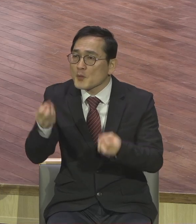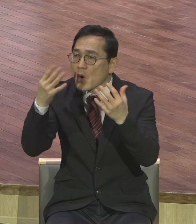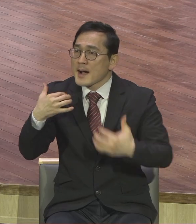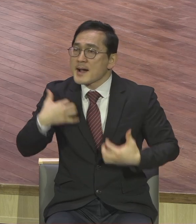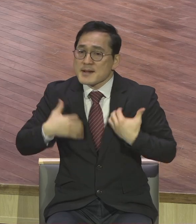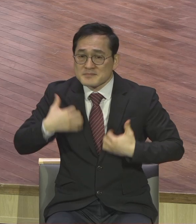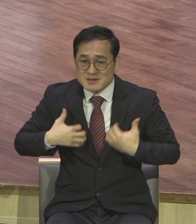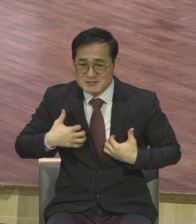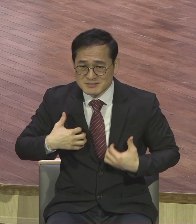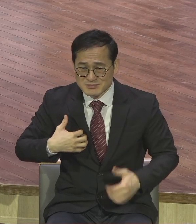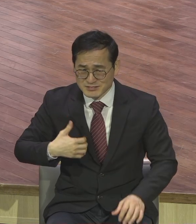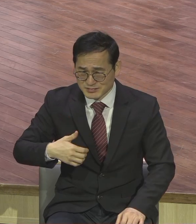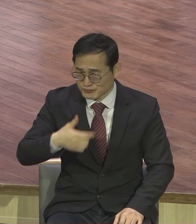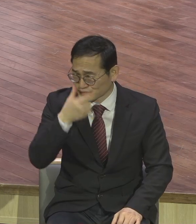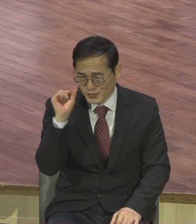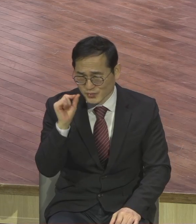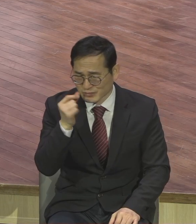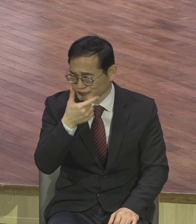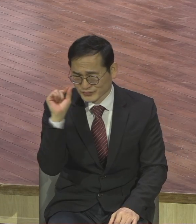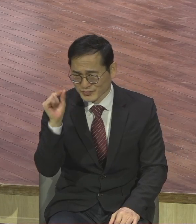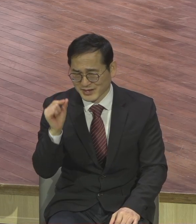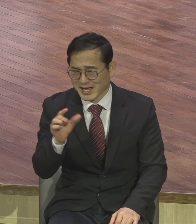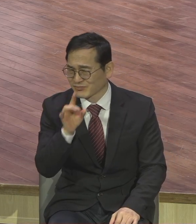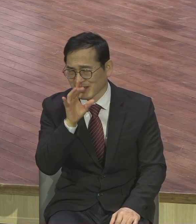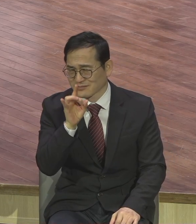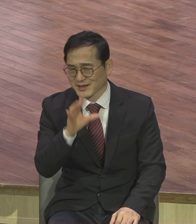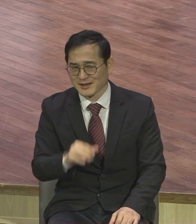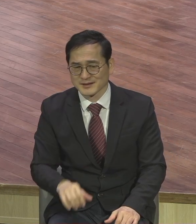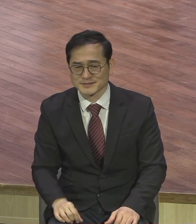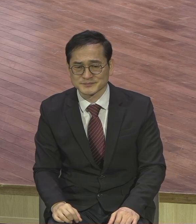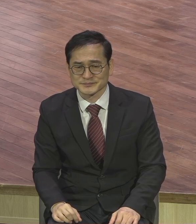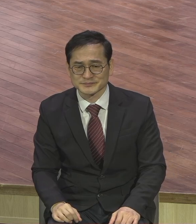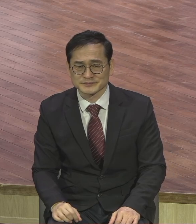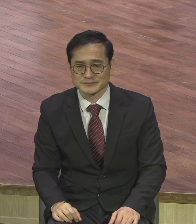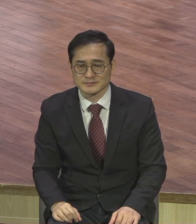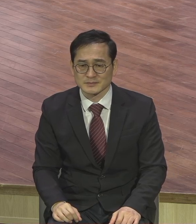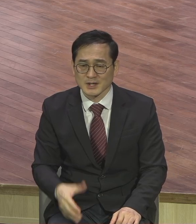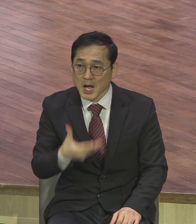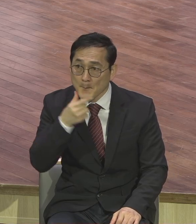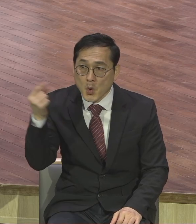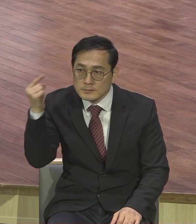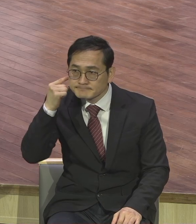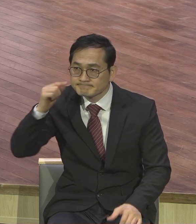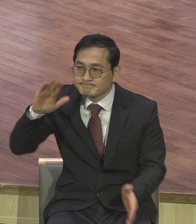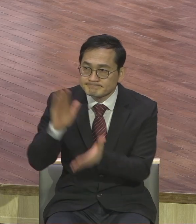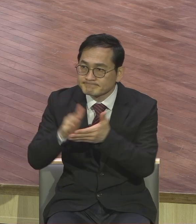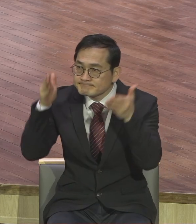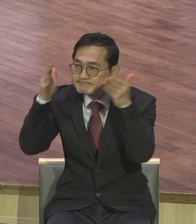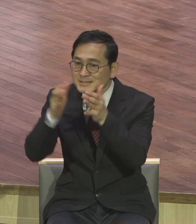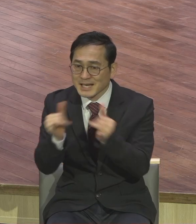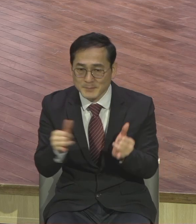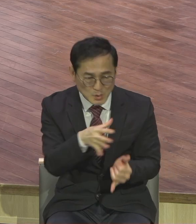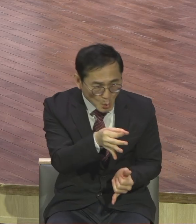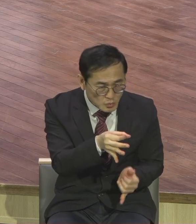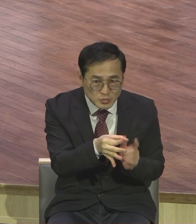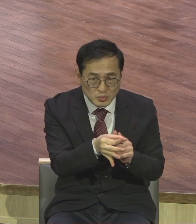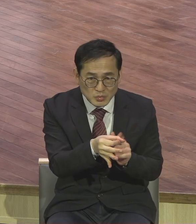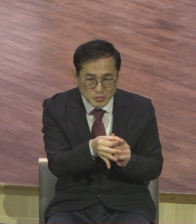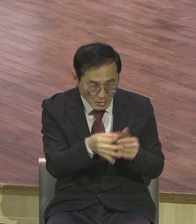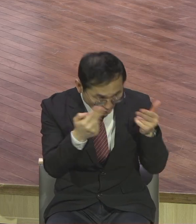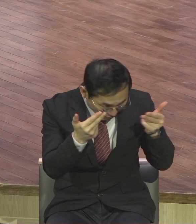여러분 어느 순간부터는요. 그 아무 물질이 내게 영향이 안 가야 됩니다. 있으면 쓰고 없으면 안 쓰고 그것뿐이지